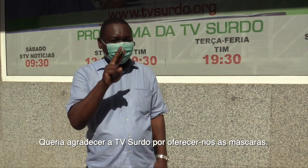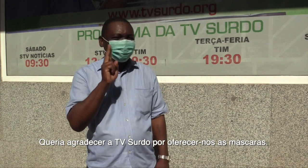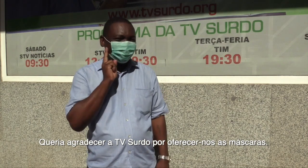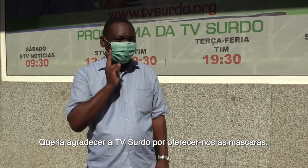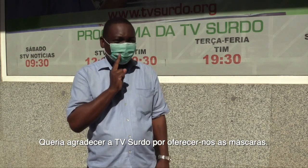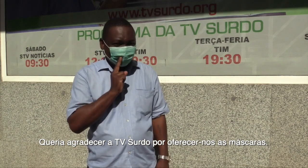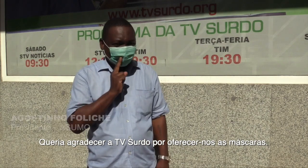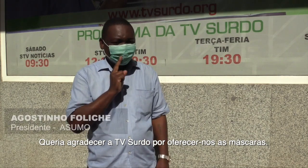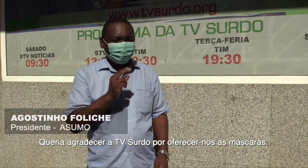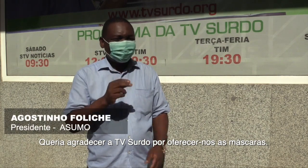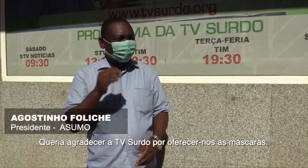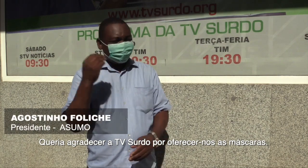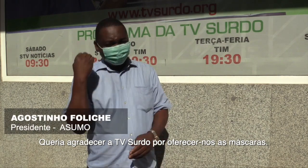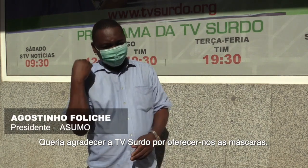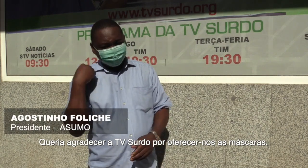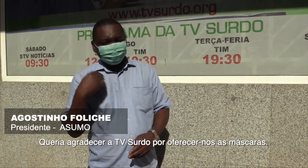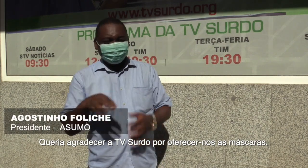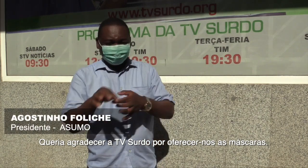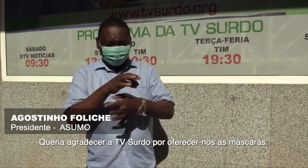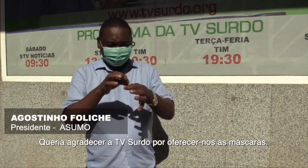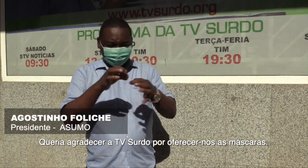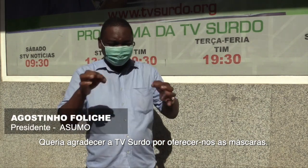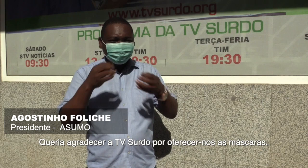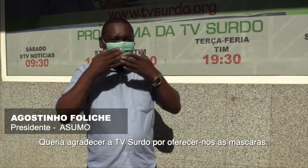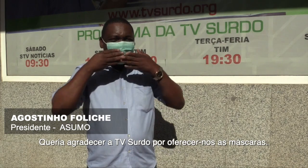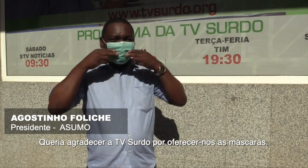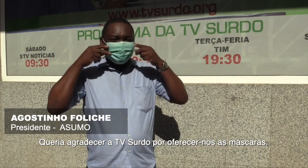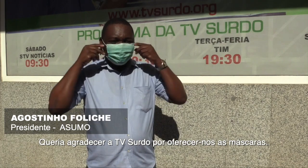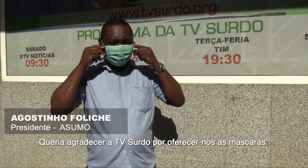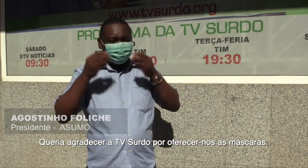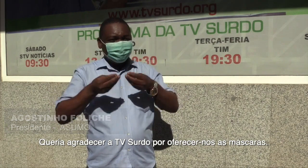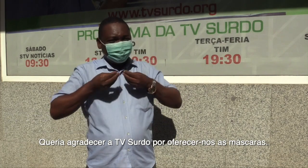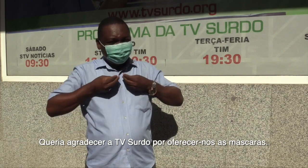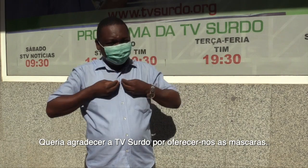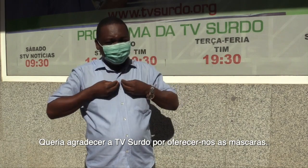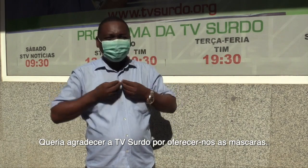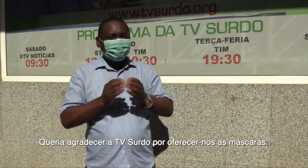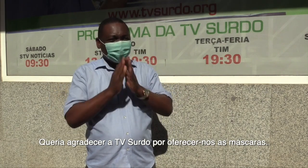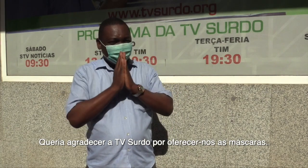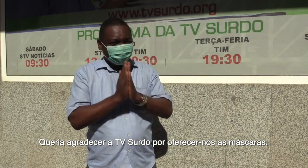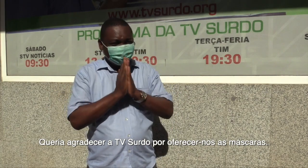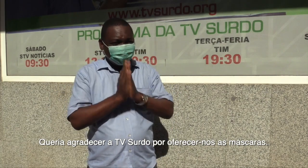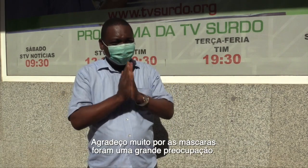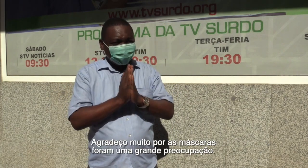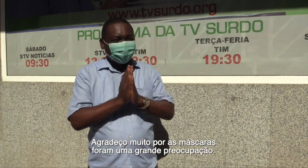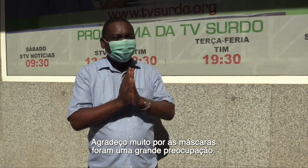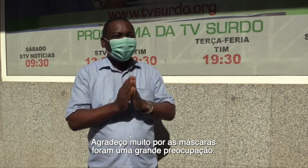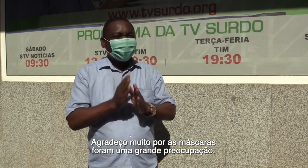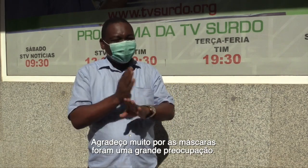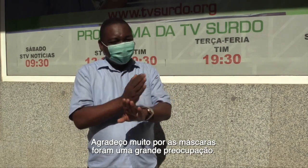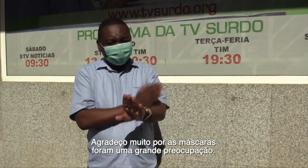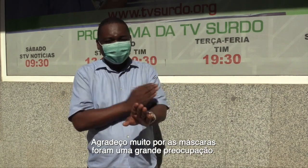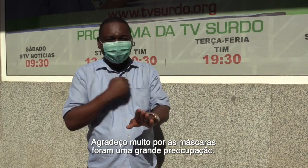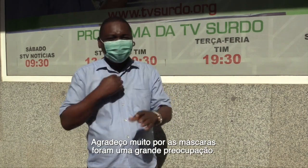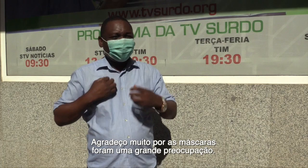à TV Surdo por oferecer as máscaras e agradeço